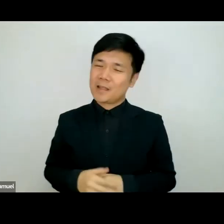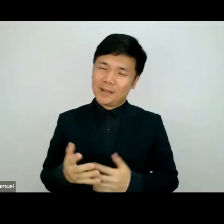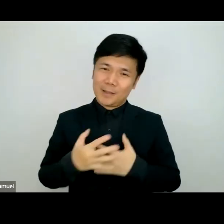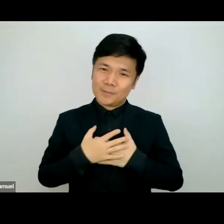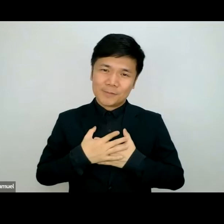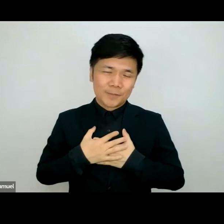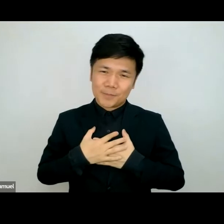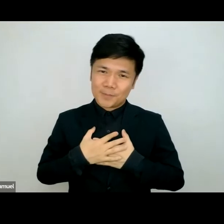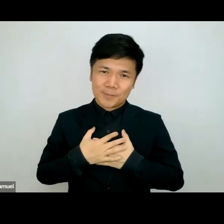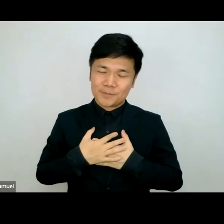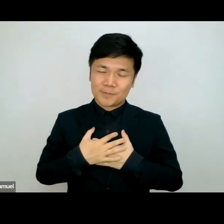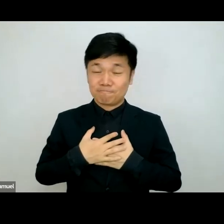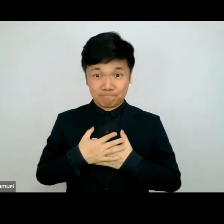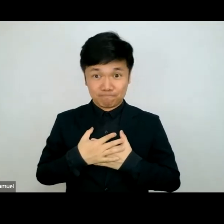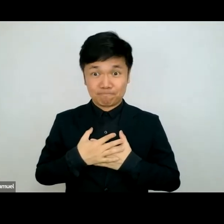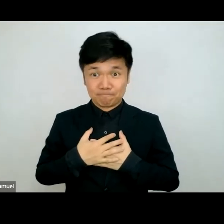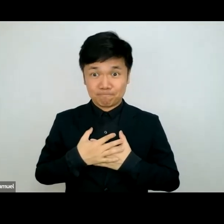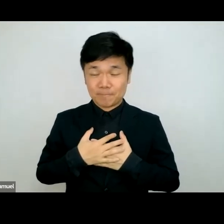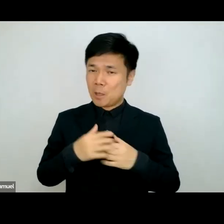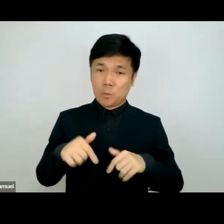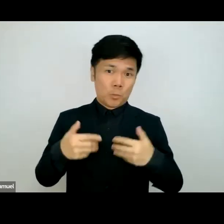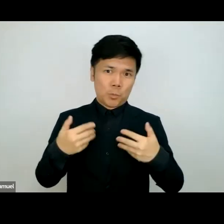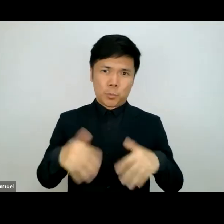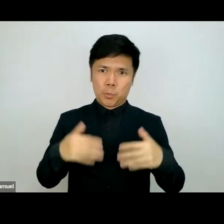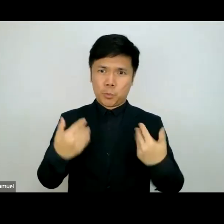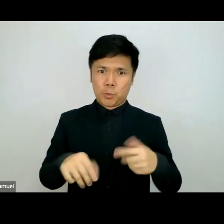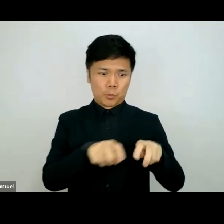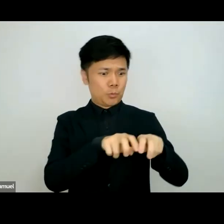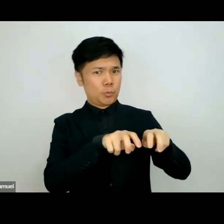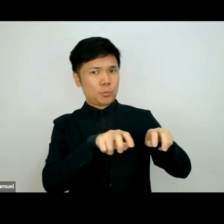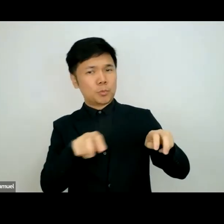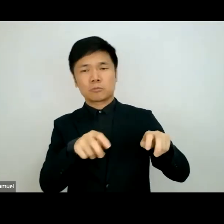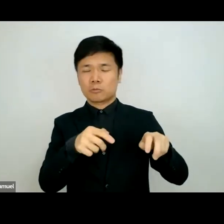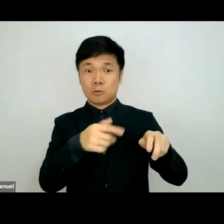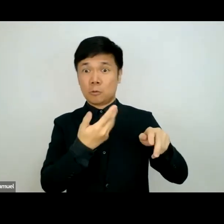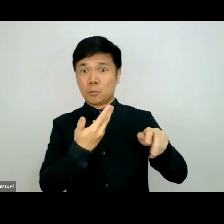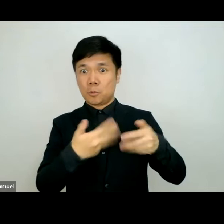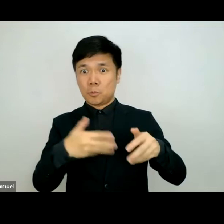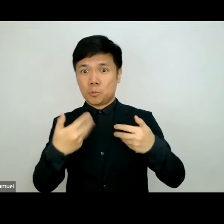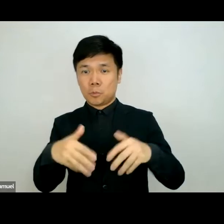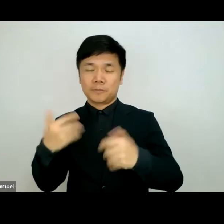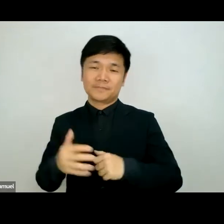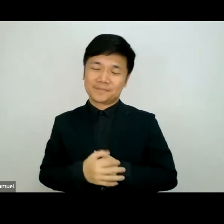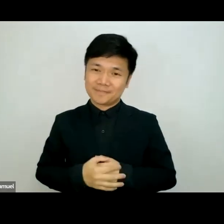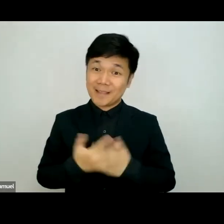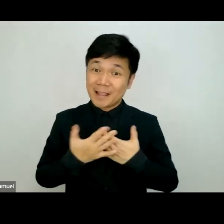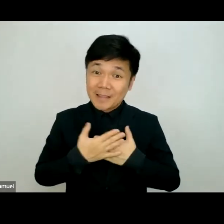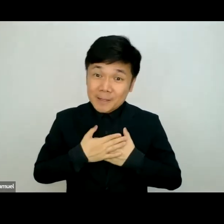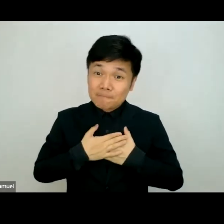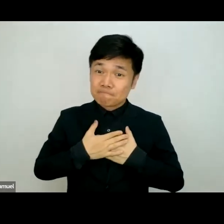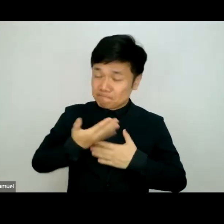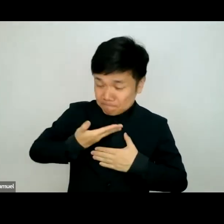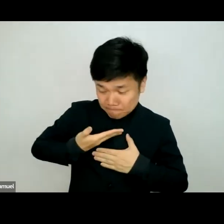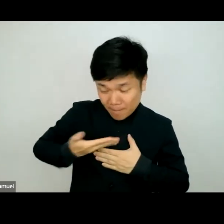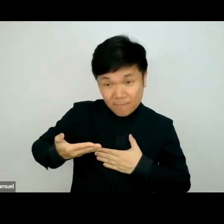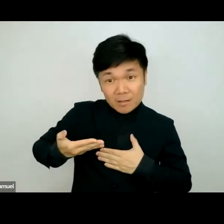Je me sens très humble de participer dans cette discussion avec ces membres distingués de ce panel et j'aimerais remercier les